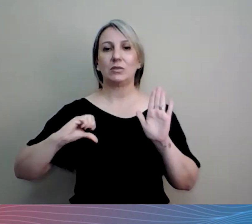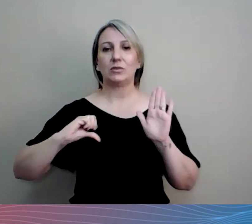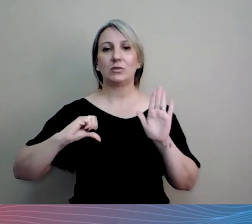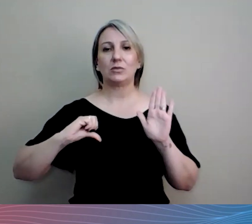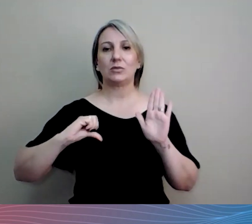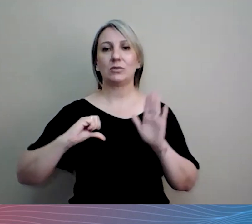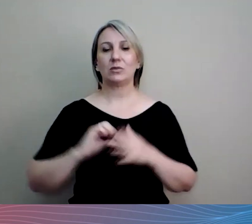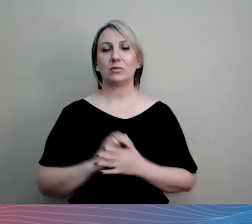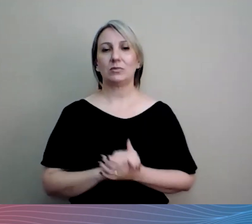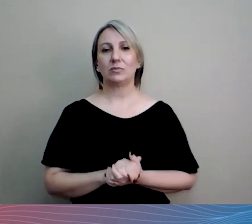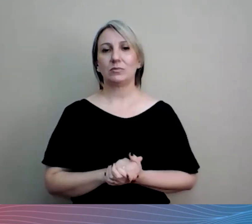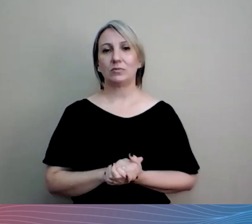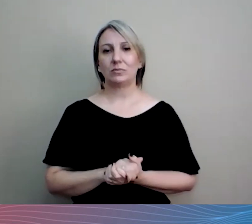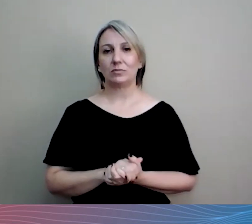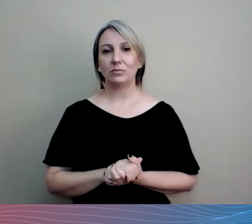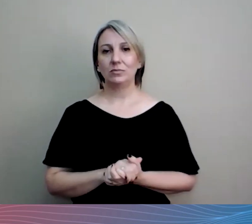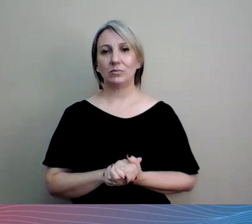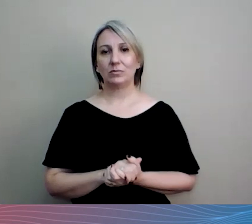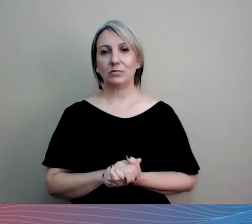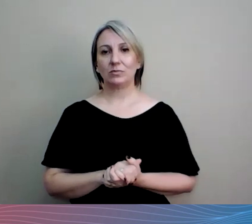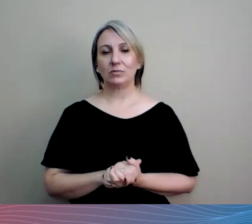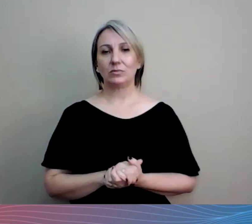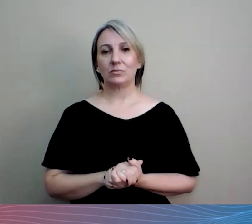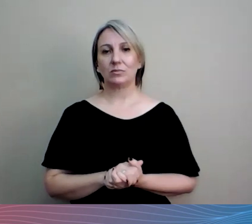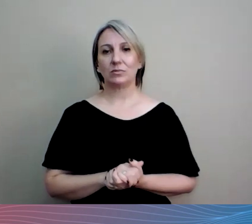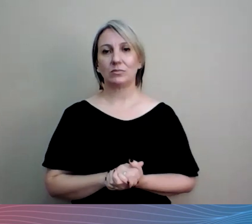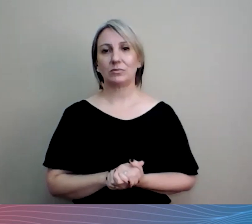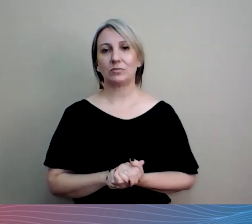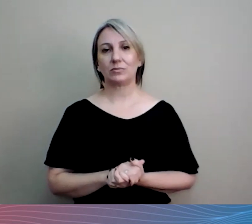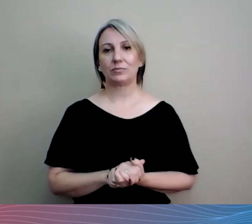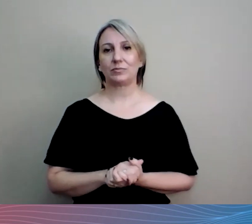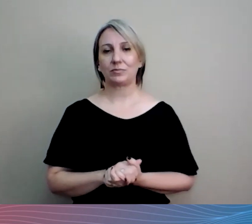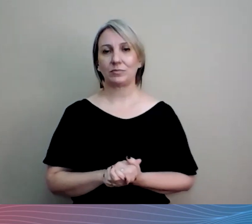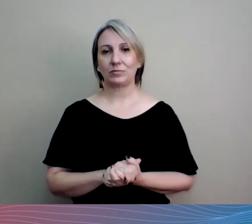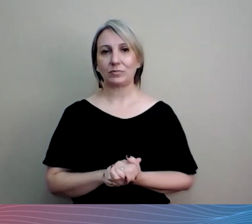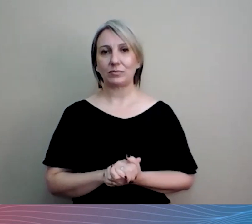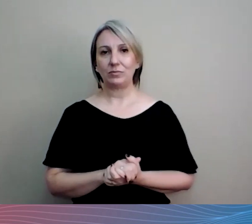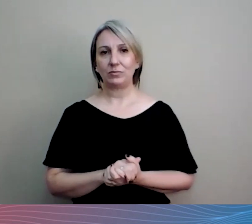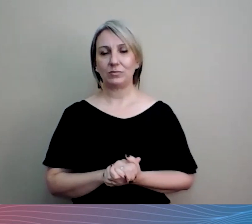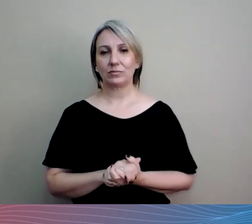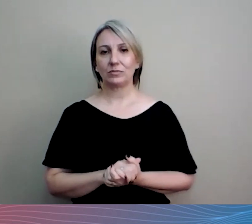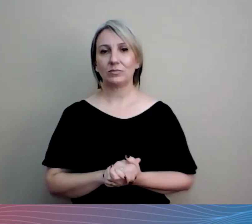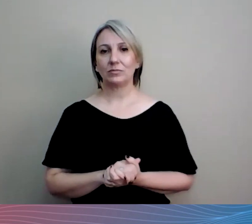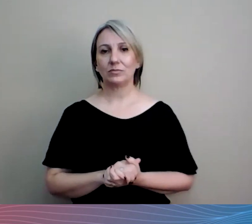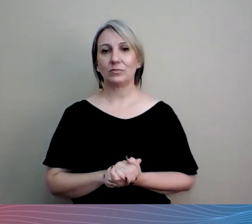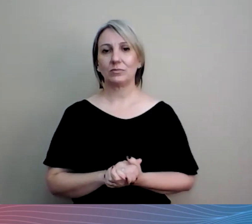É único, ele é único. Capítulo 2, né? Versículo...